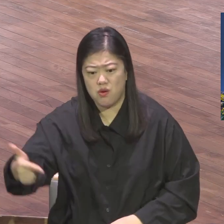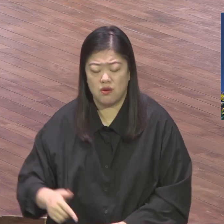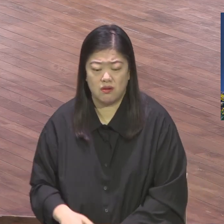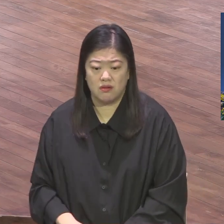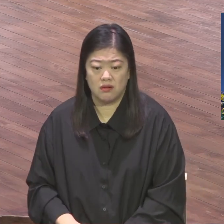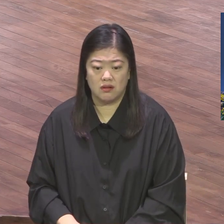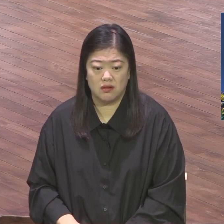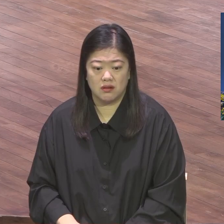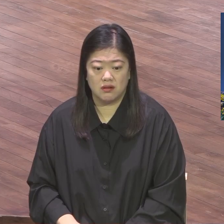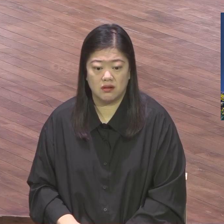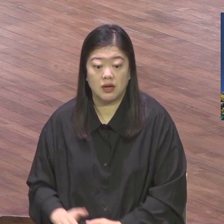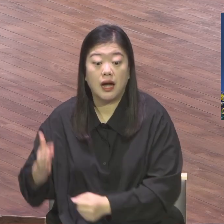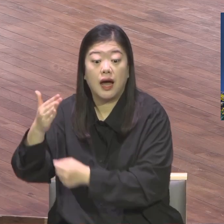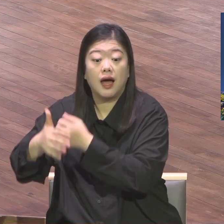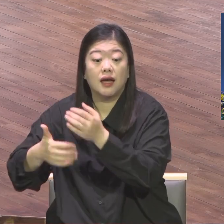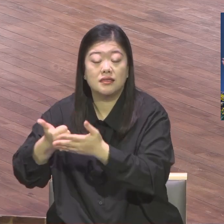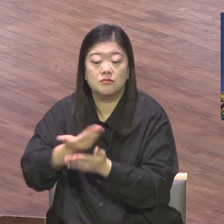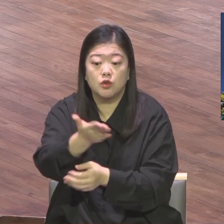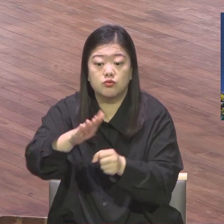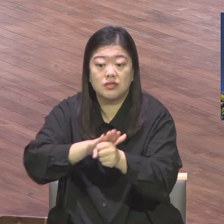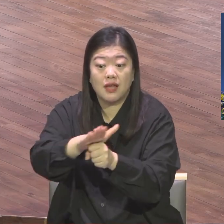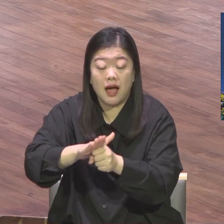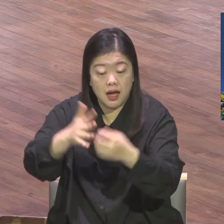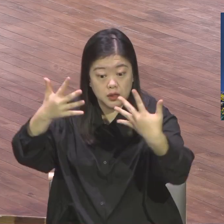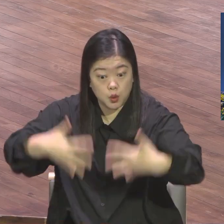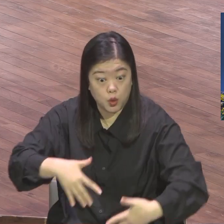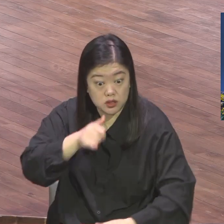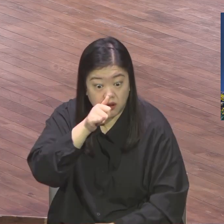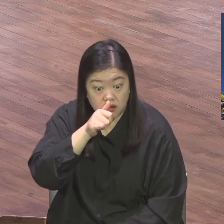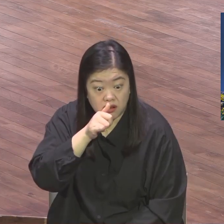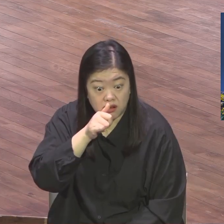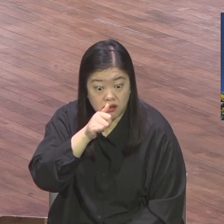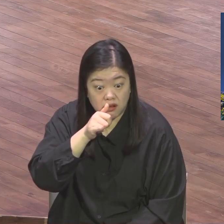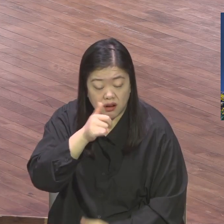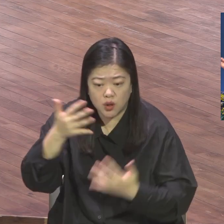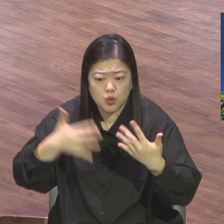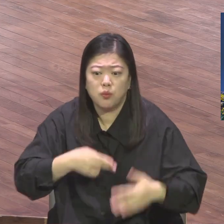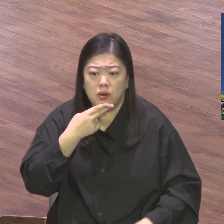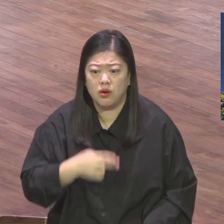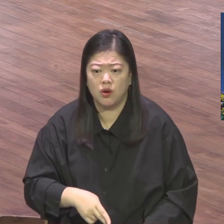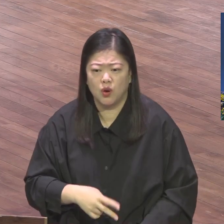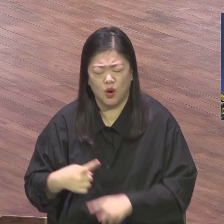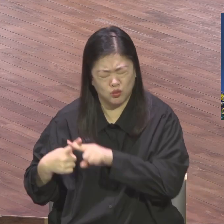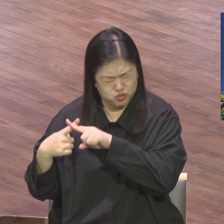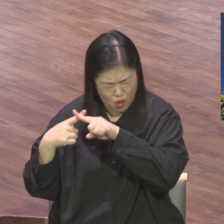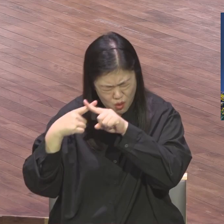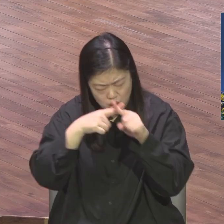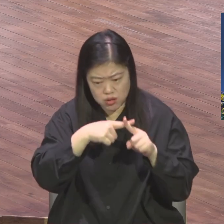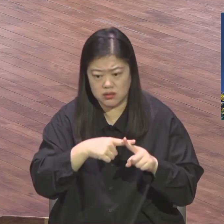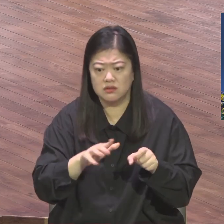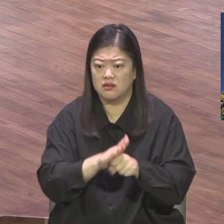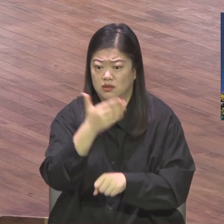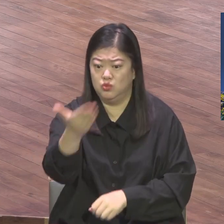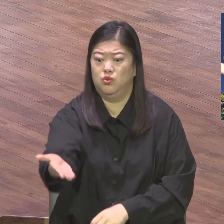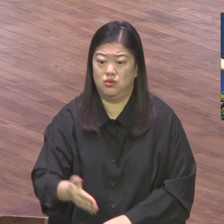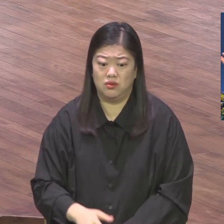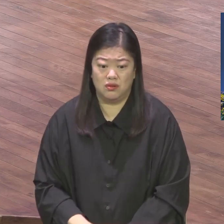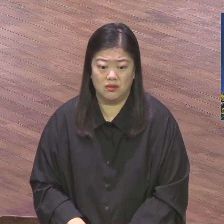일방적으로. 여러분 다 망해도 나는 안 망해. 다 자빠지는 나는 안 자빠져.